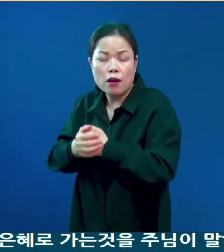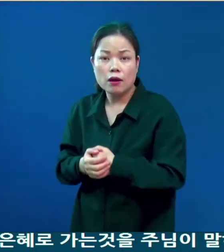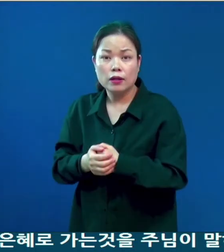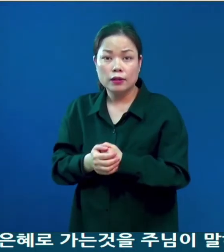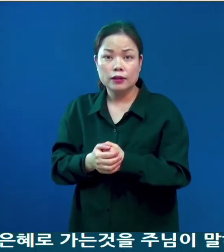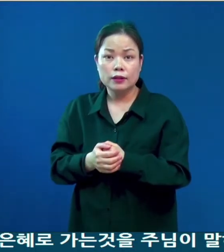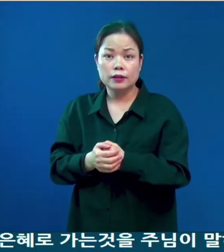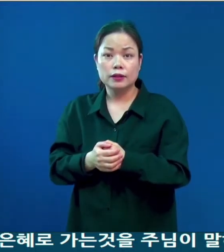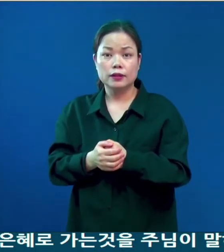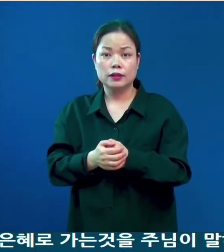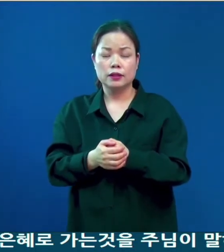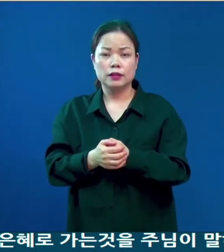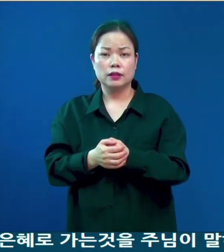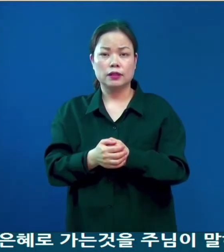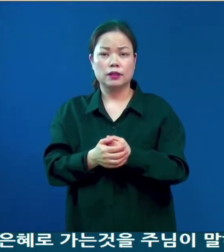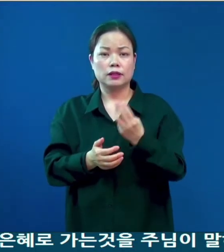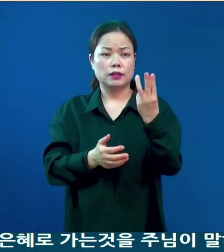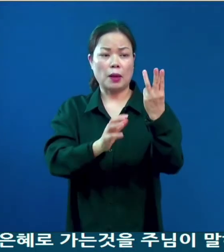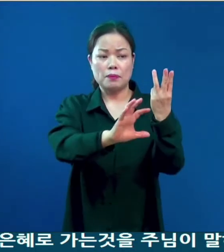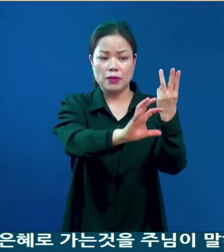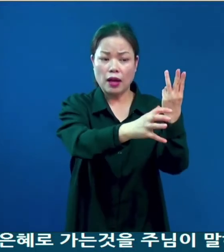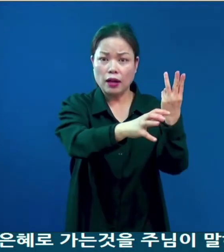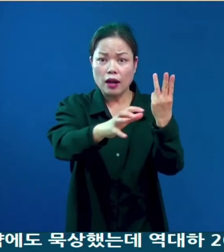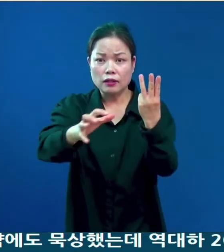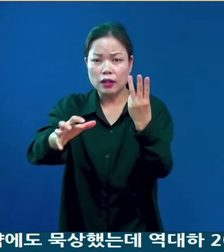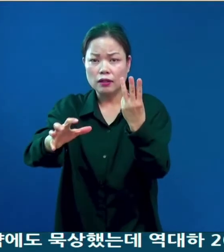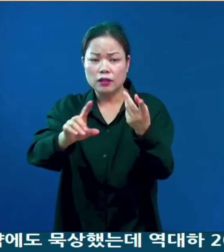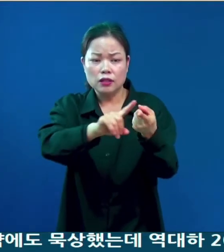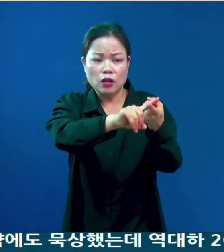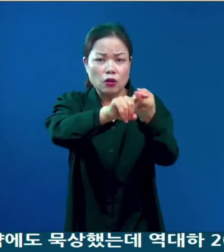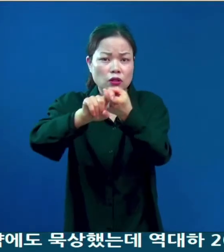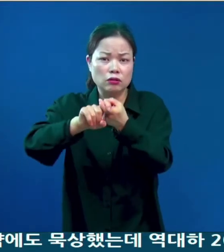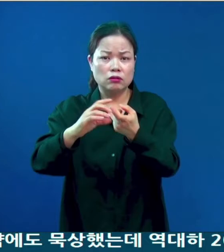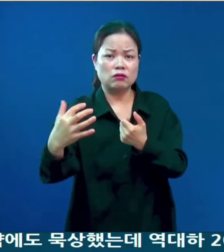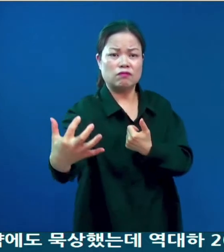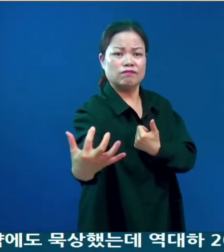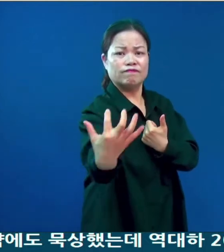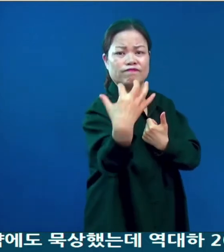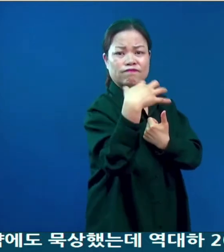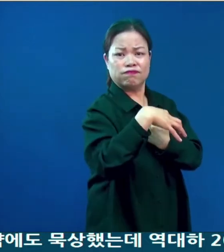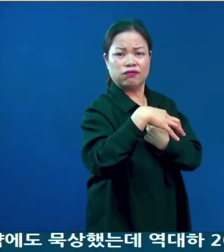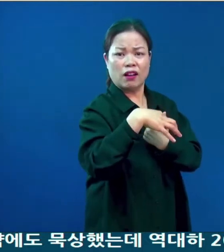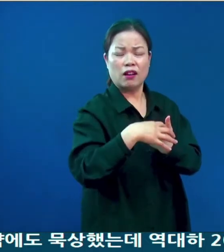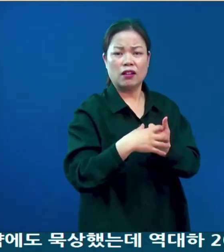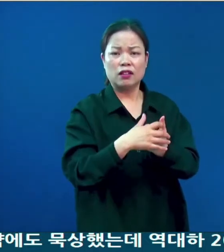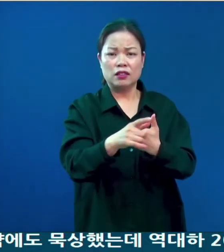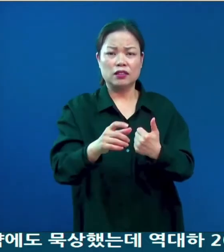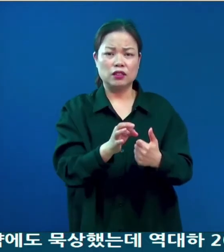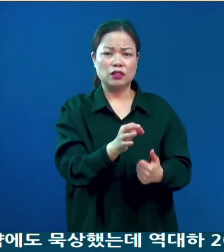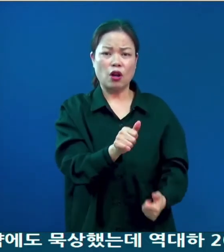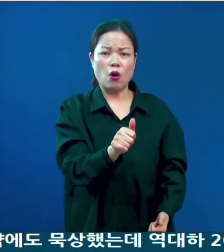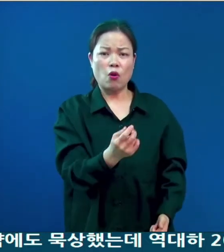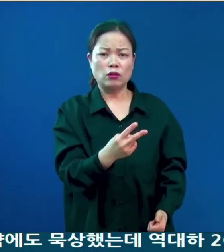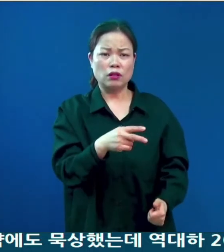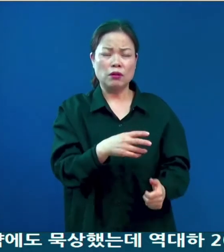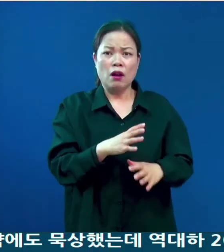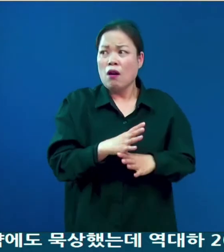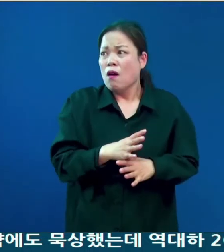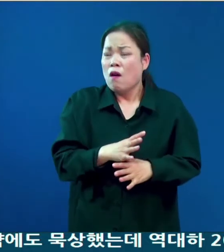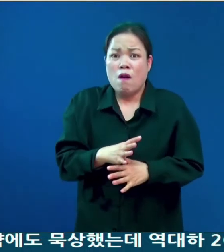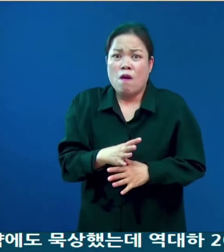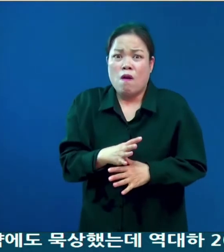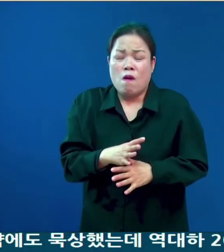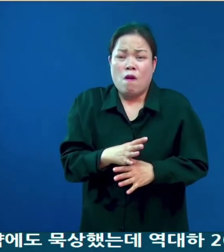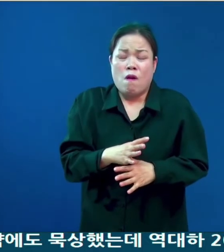지금 이 3개국이 이렇게 지금 연합해가지고 쳐들어왔어요. 코앞까지 있어요. 이 여호사밧이 얼마나 두렵습니까?